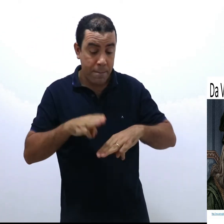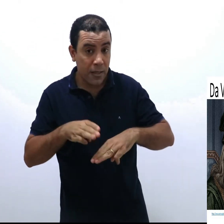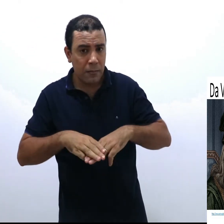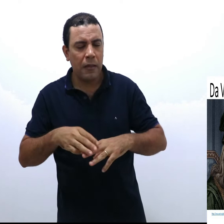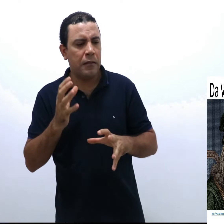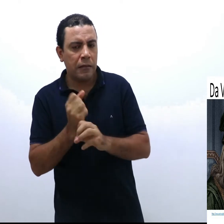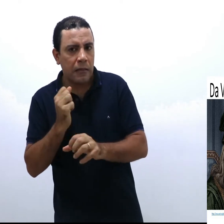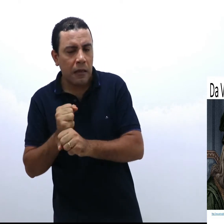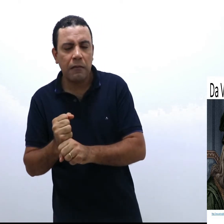muito famoso.